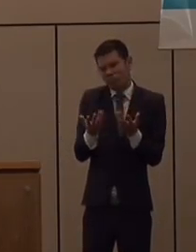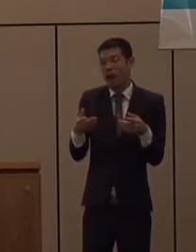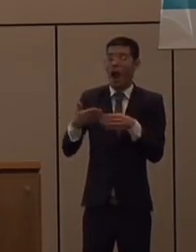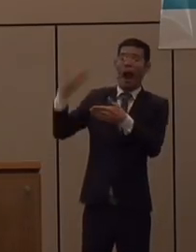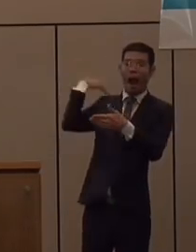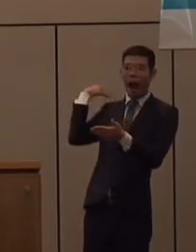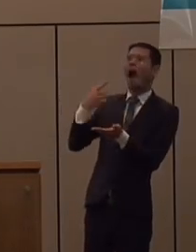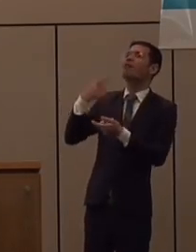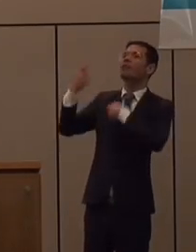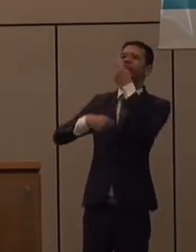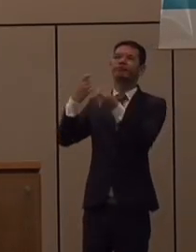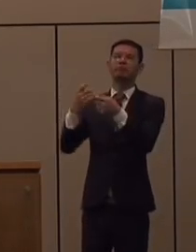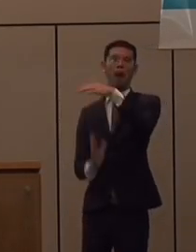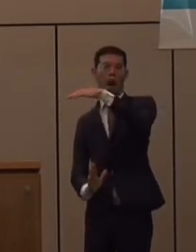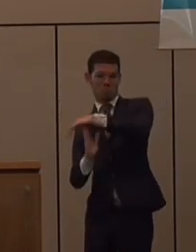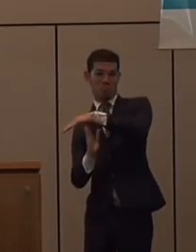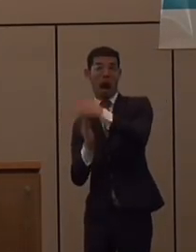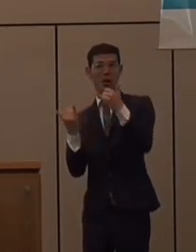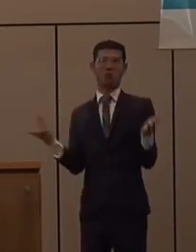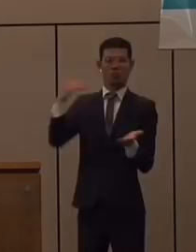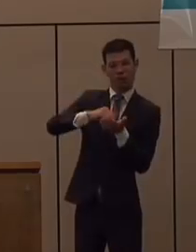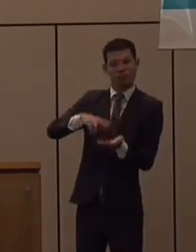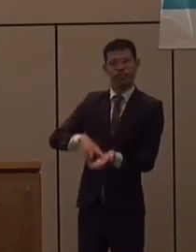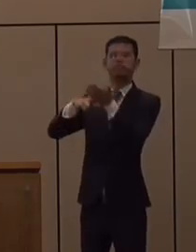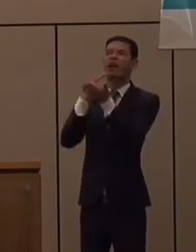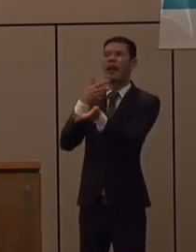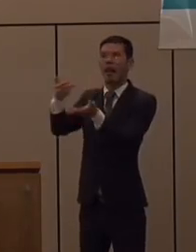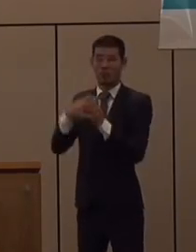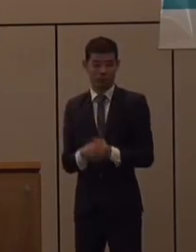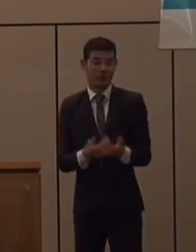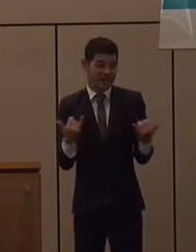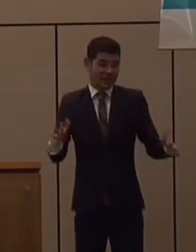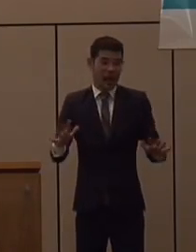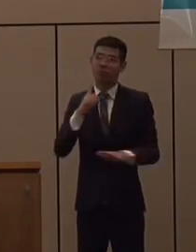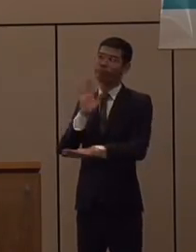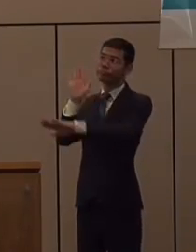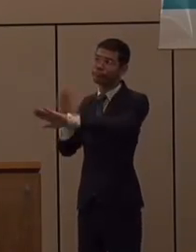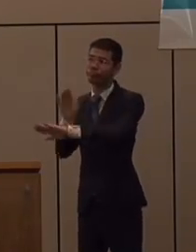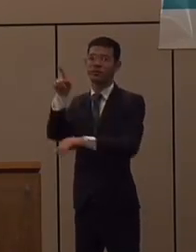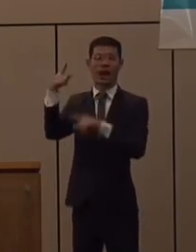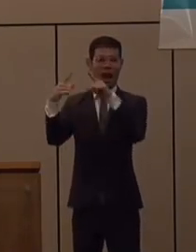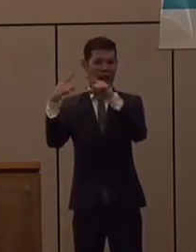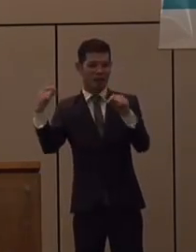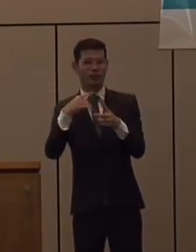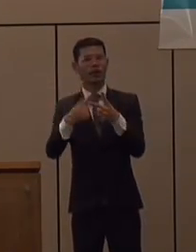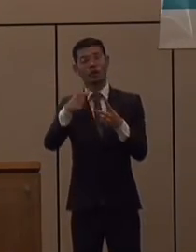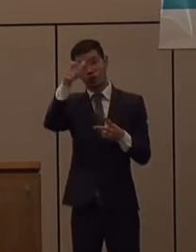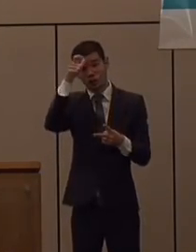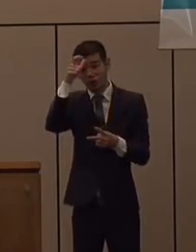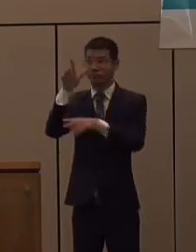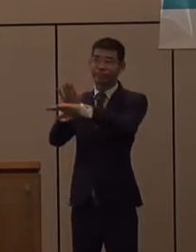le hemos dicho tanto a japón como a turquía que mejoren la oferta que habían colocado sobre la mesa para